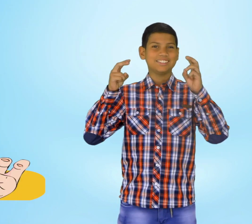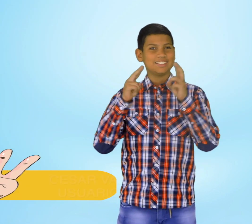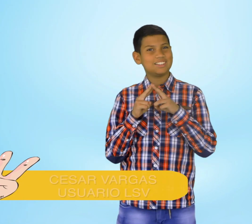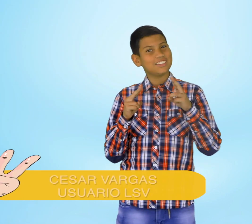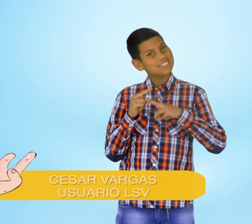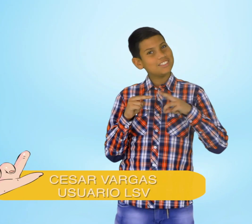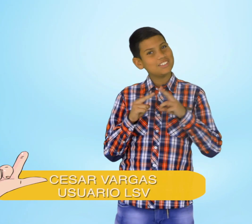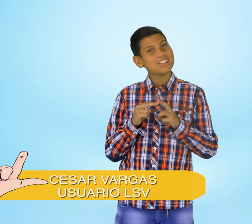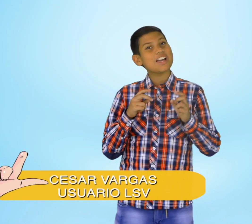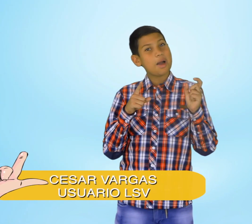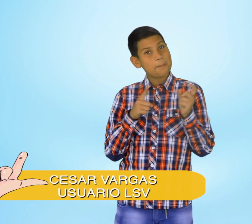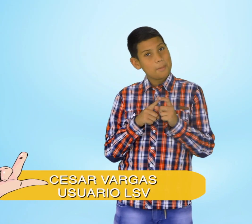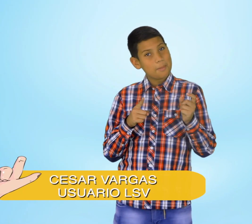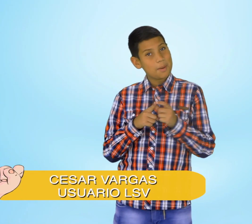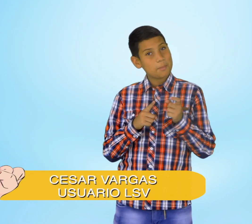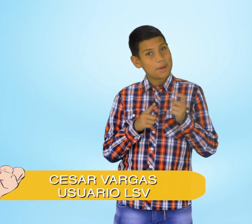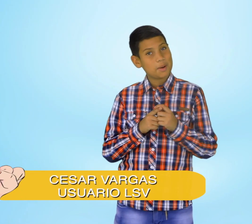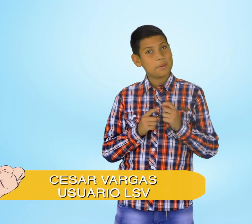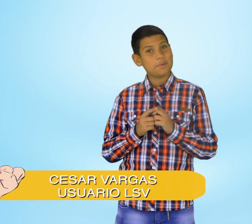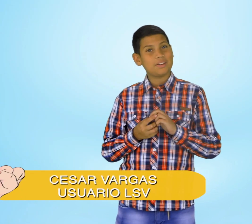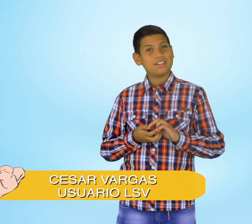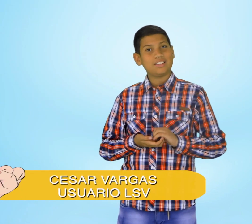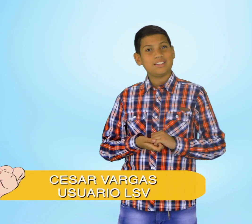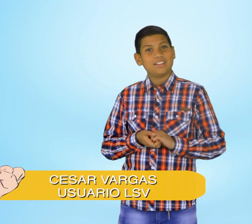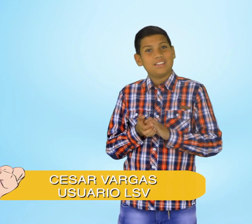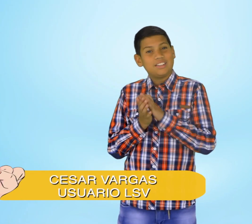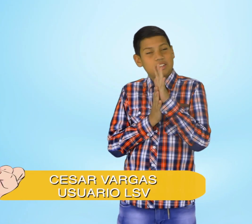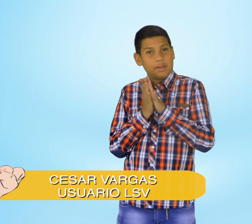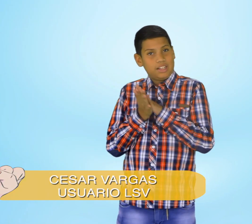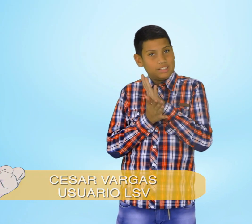Conozcamos las palabras en lengua de señas relacionadas con el hogar.